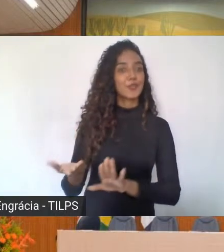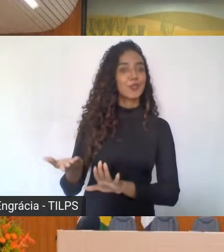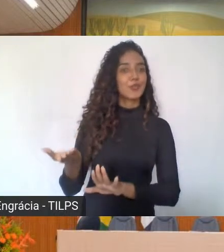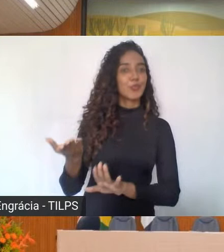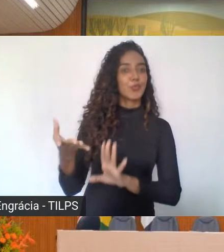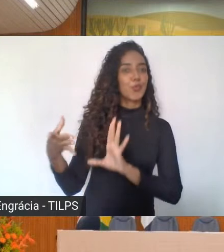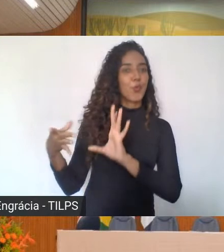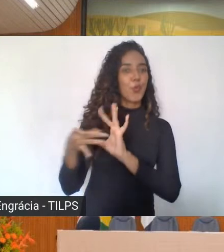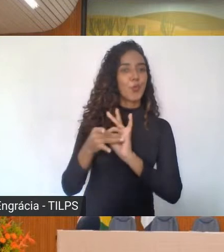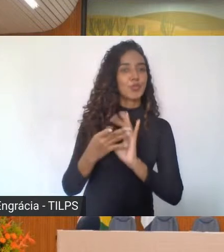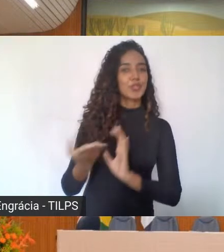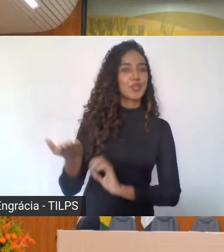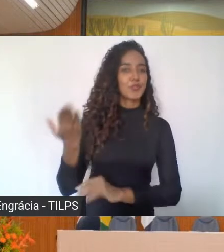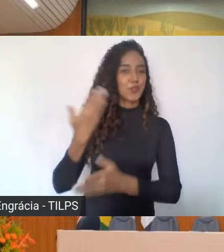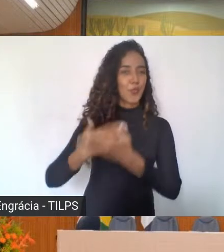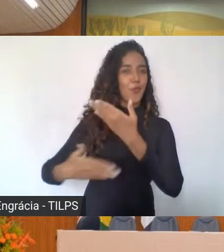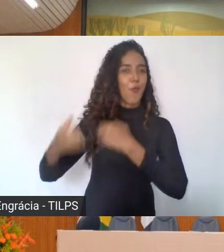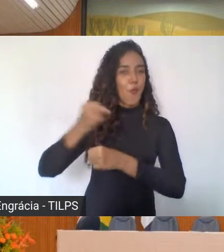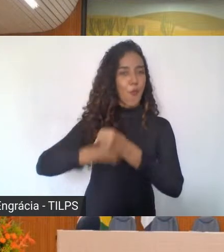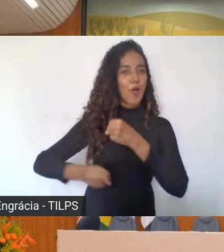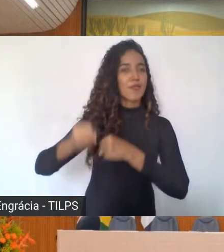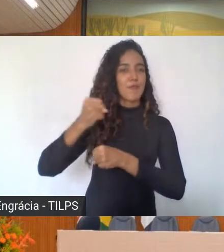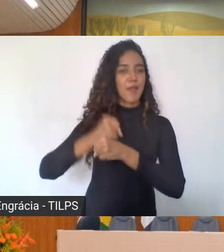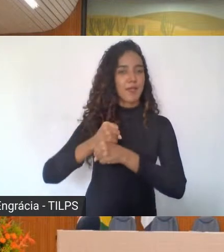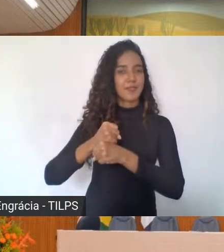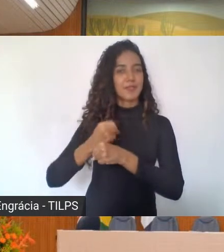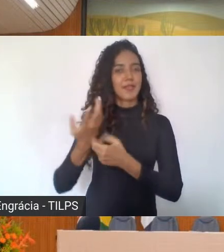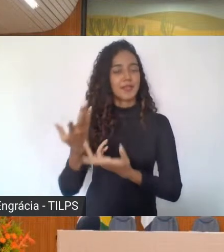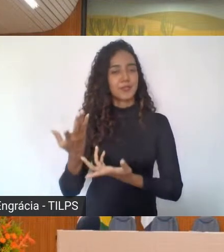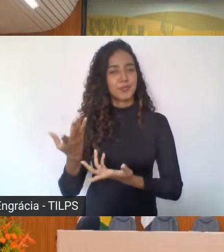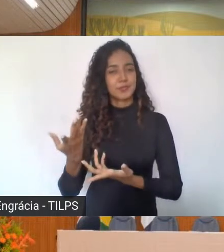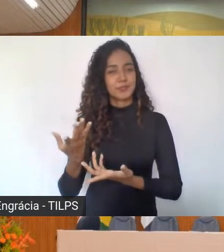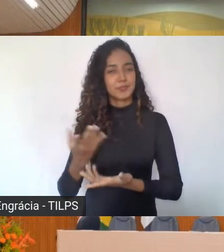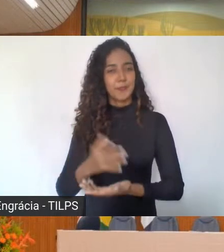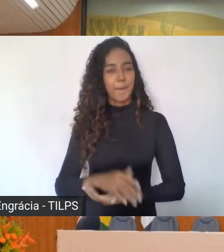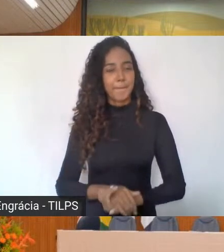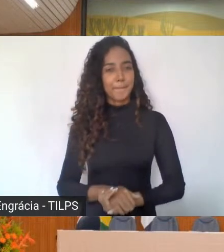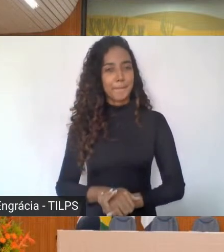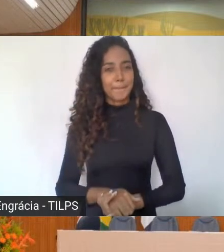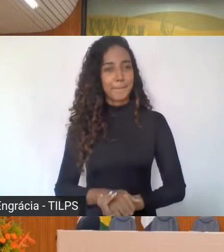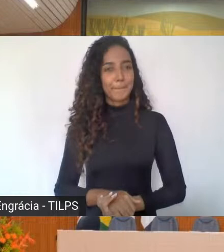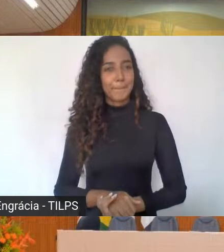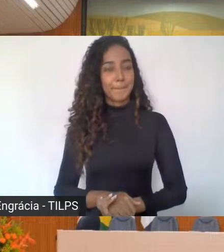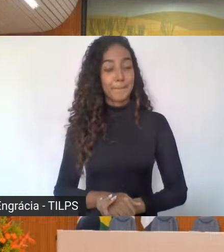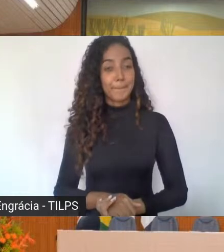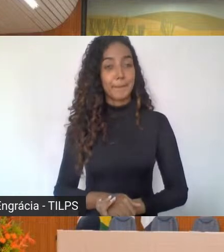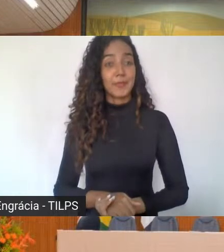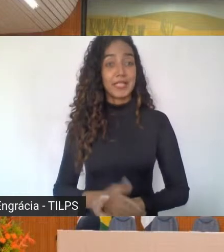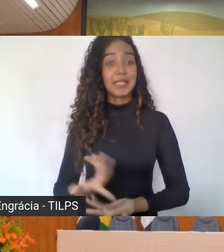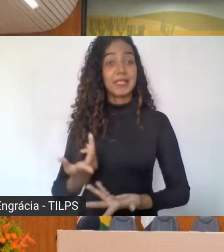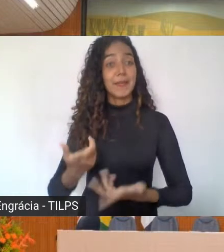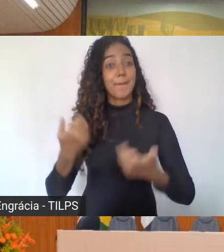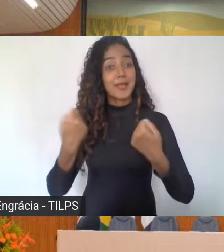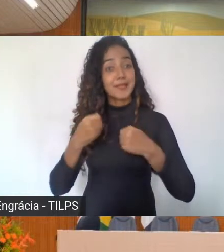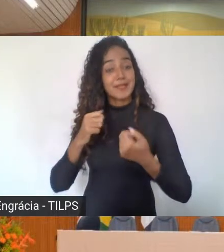esse ano que se passou uma situação sui generis, fomos obrigados a nos adaptar,